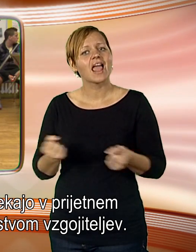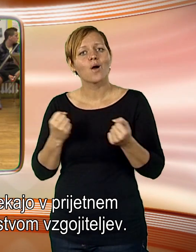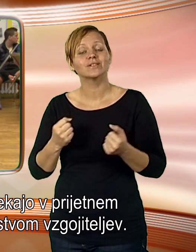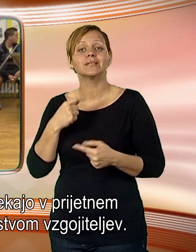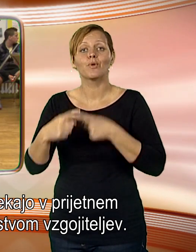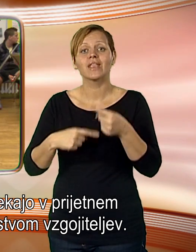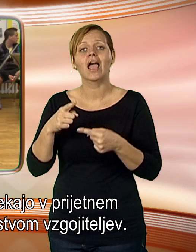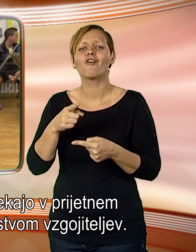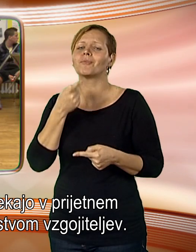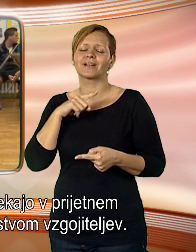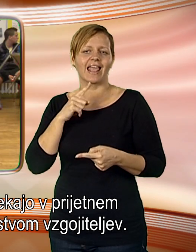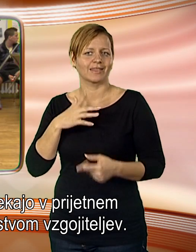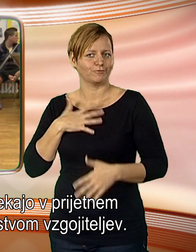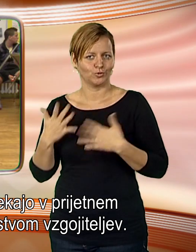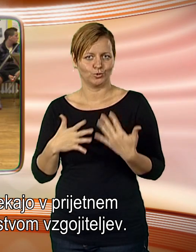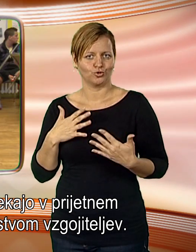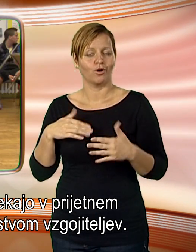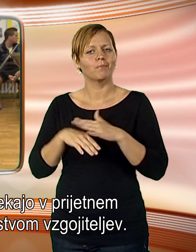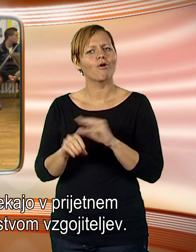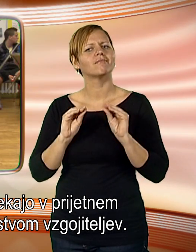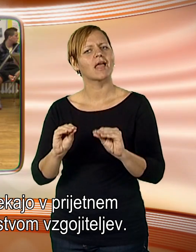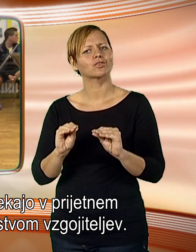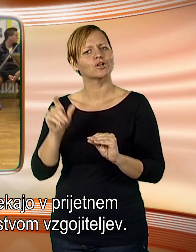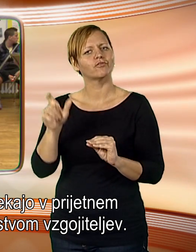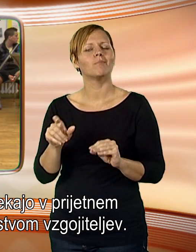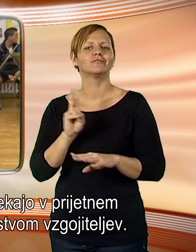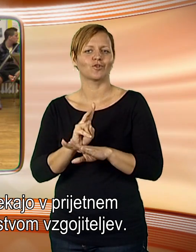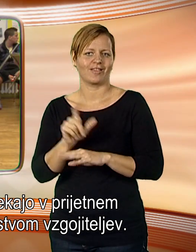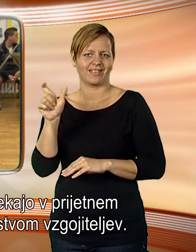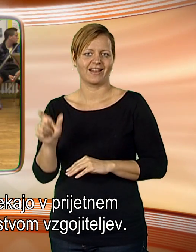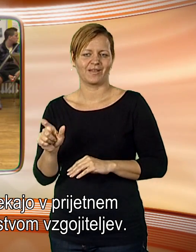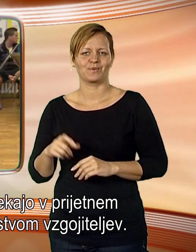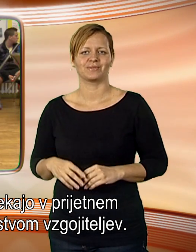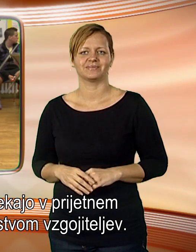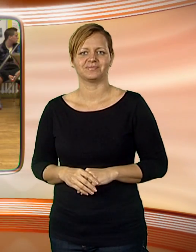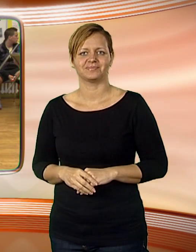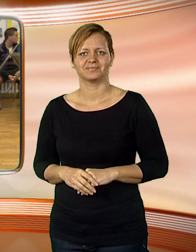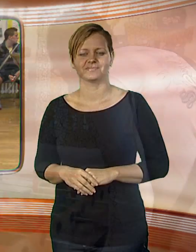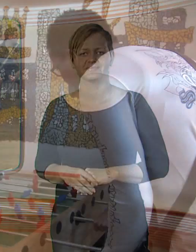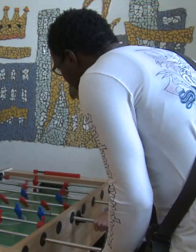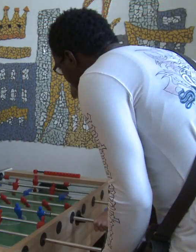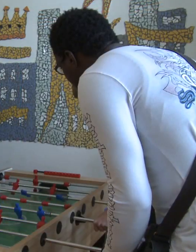Vse dejavnosti potekajo v prijetnem vzdušju pod mentorstvom vzgojiteljev.